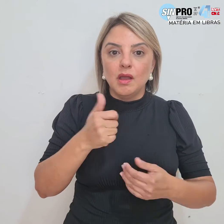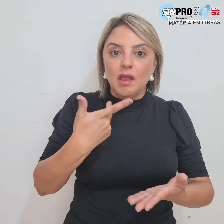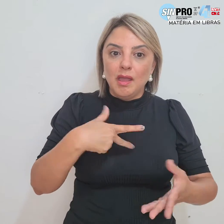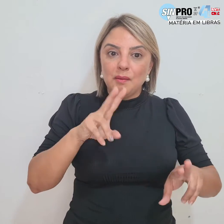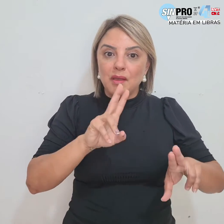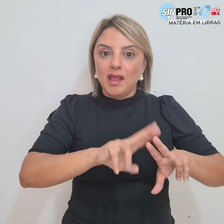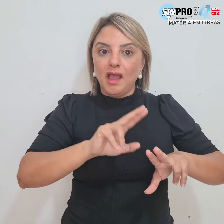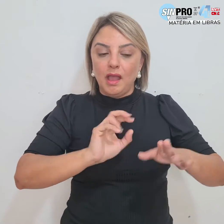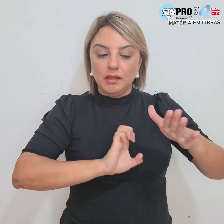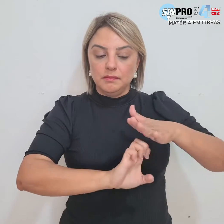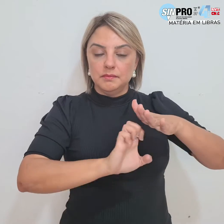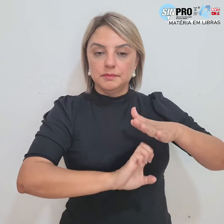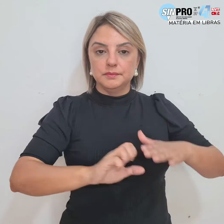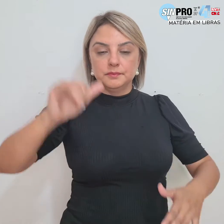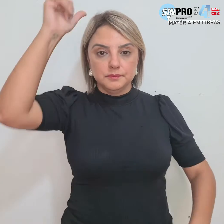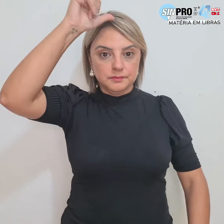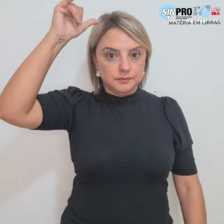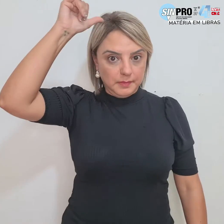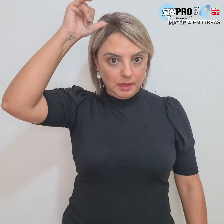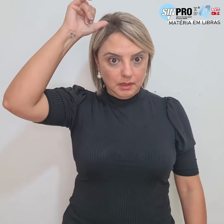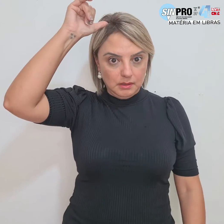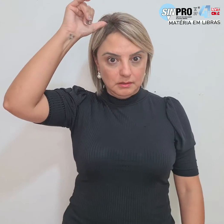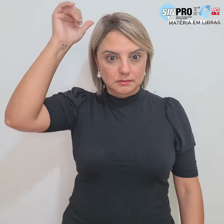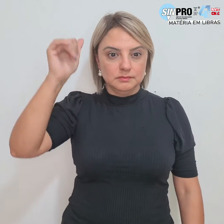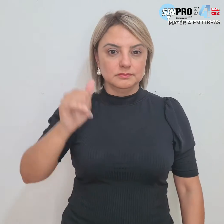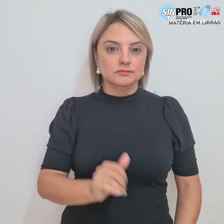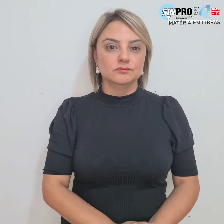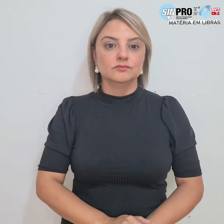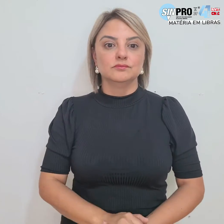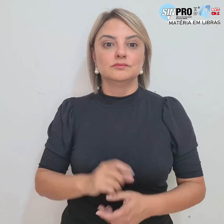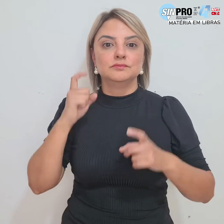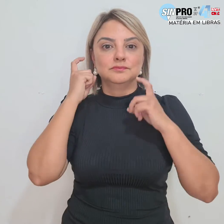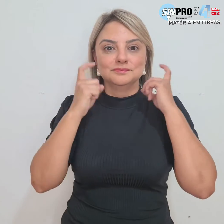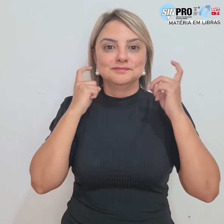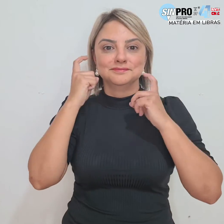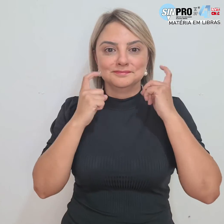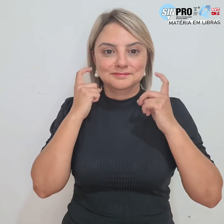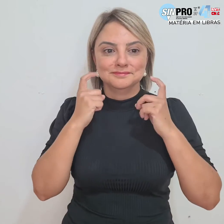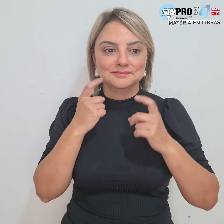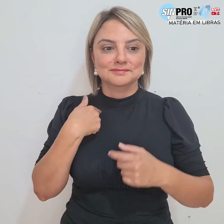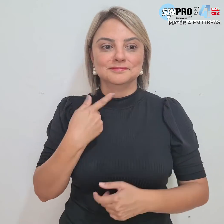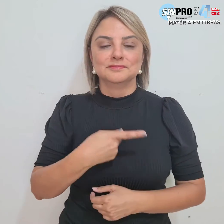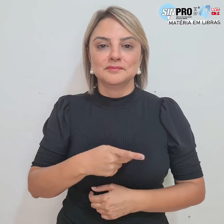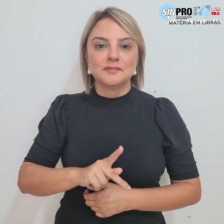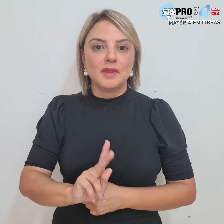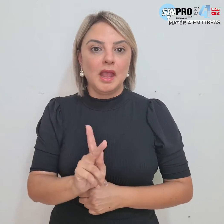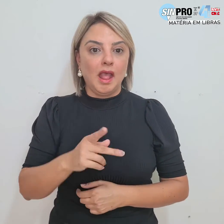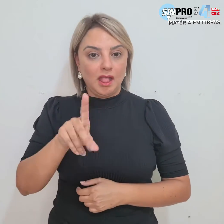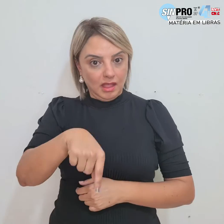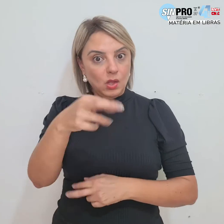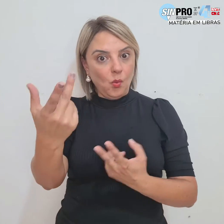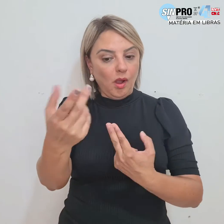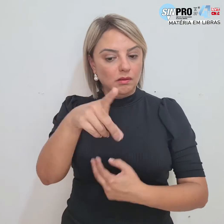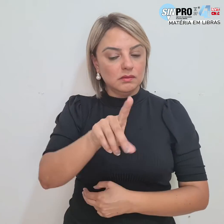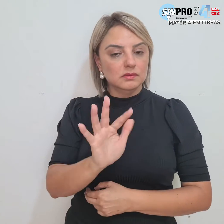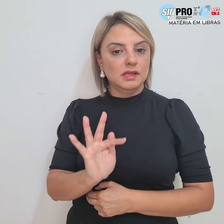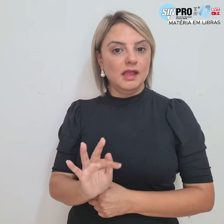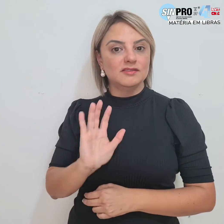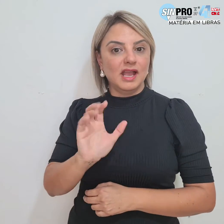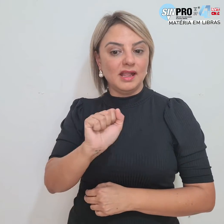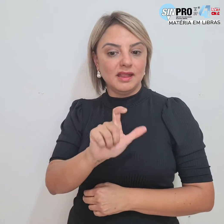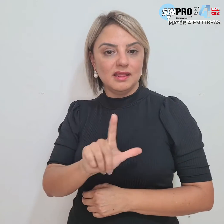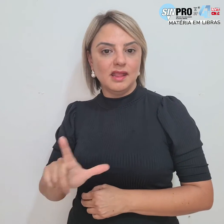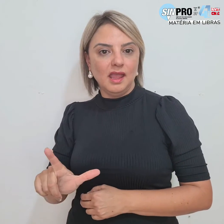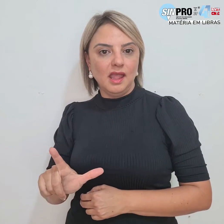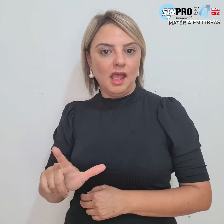cassação da ENEL, empresa italiana que comprou a CELG. O preocupante é que essa situação pode se repetir no DF,